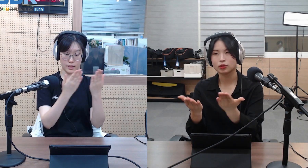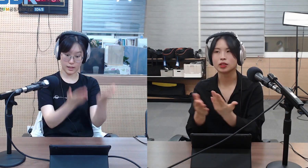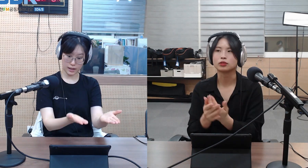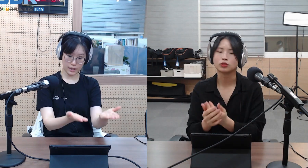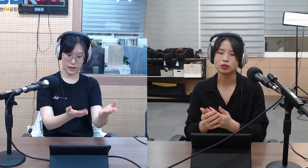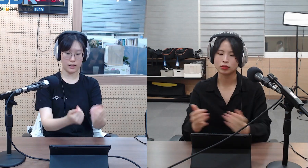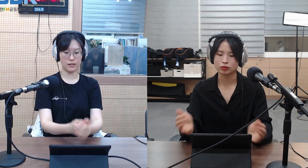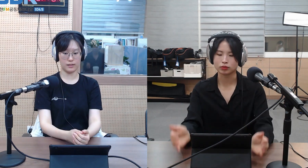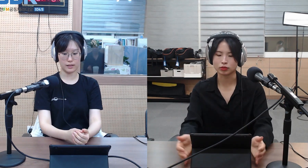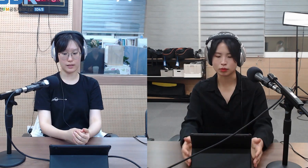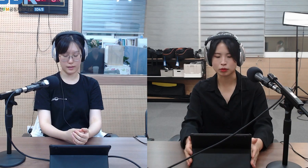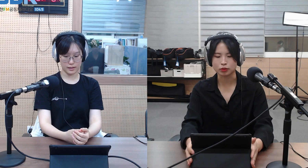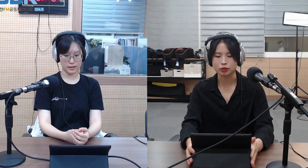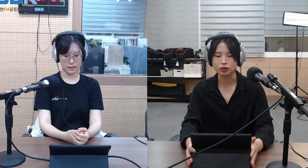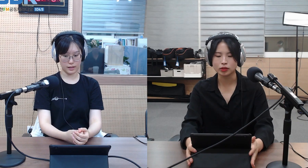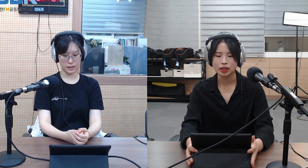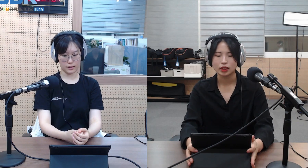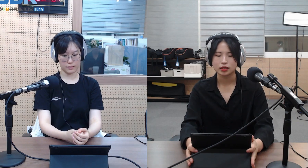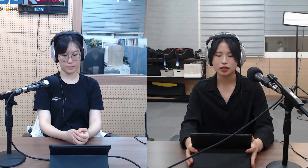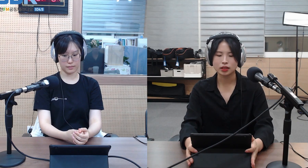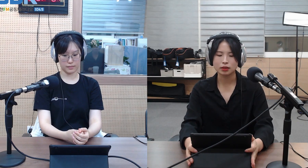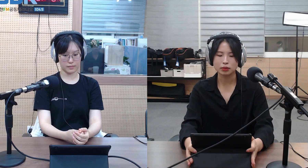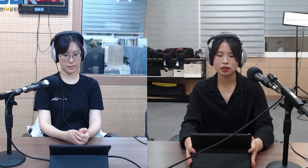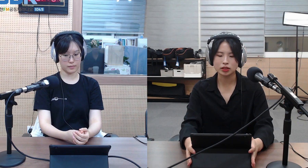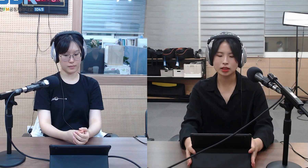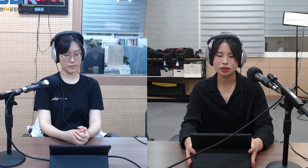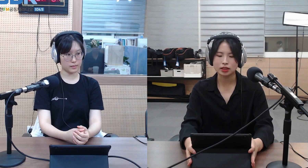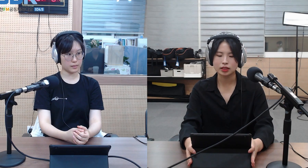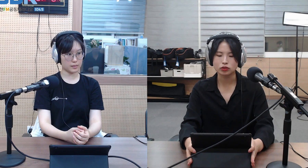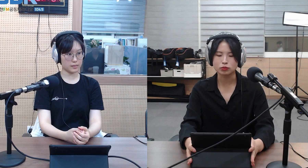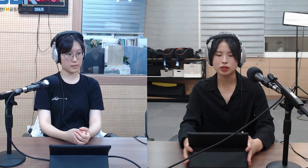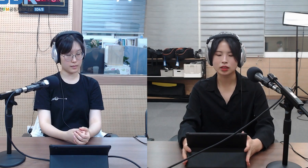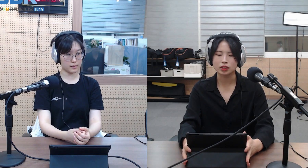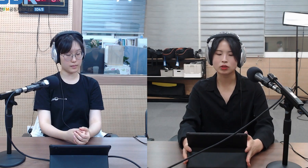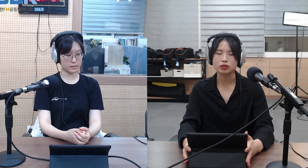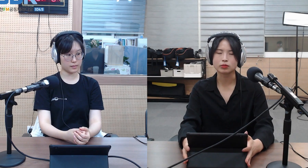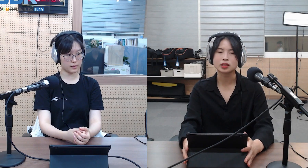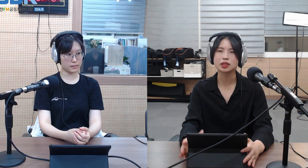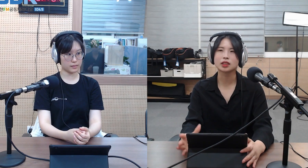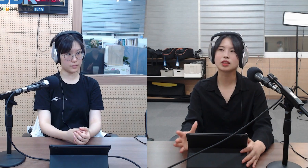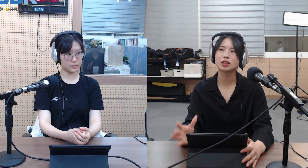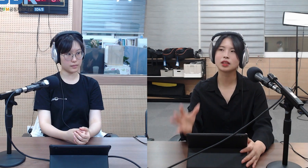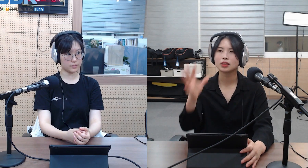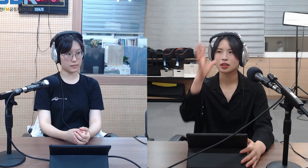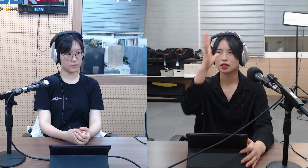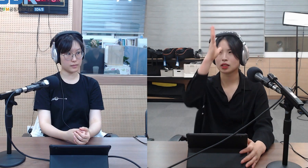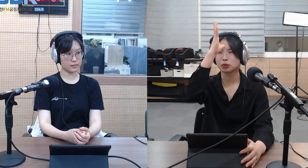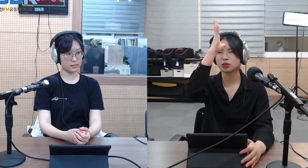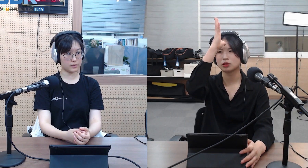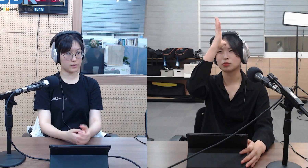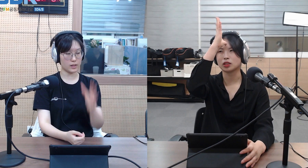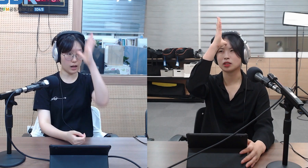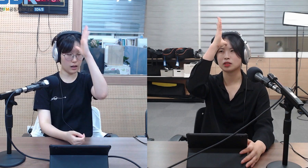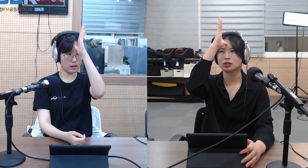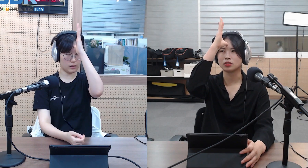도와드릴까요?라고 드릴까요? 물어보고 네. 치킨 버거 세트 하나 주문할게요. 이러면 치킨이 닭뼈슬 모양 있죠?